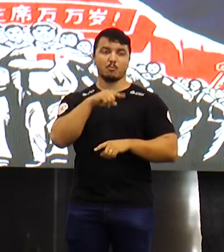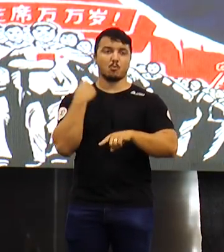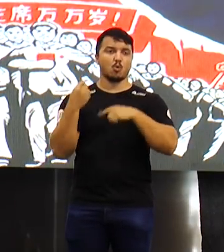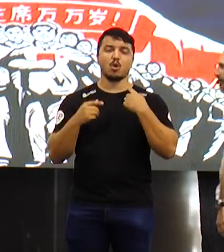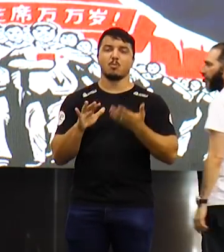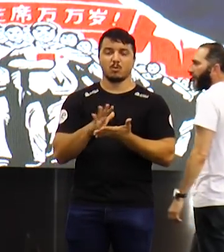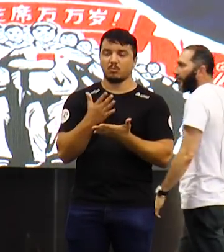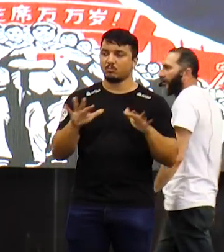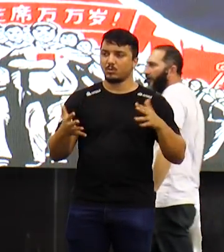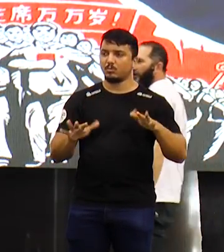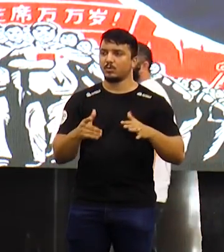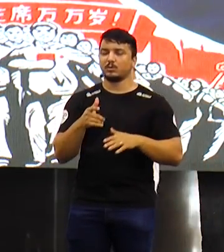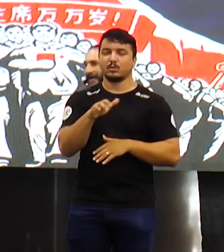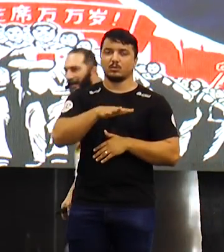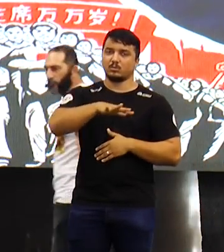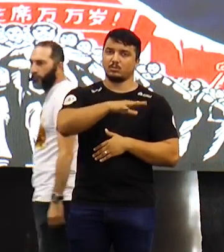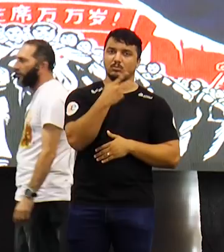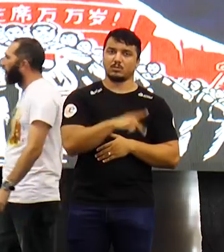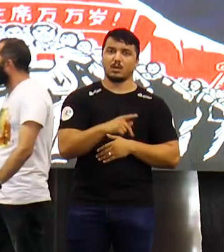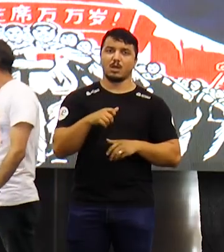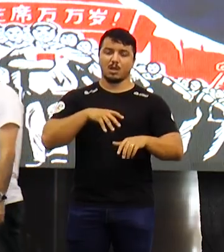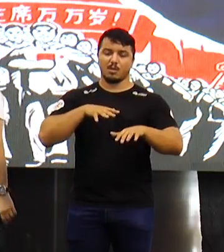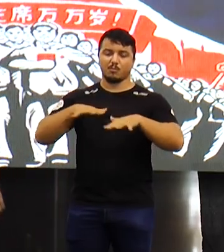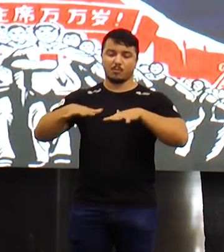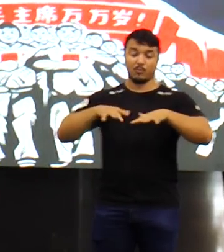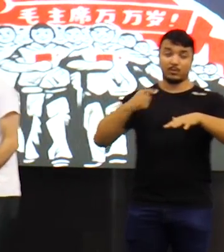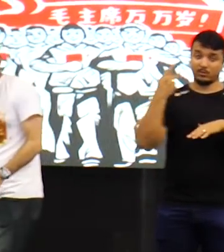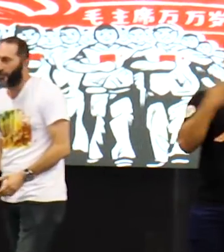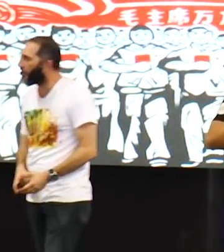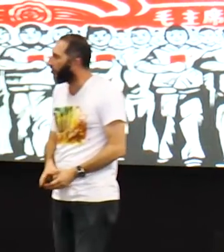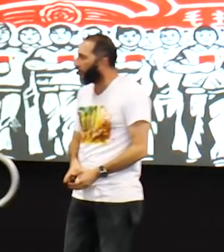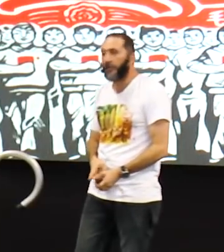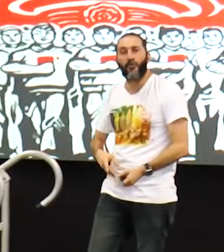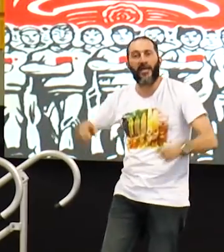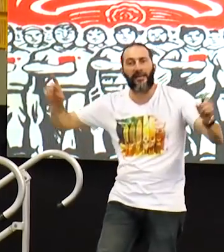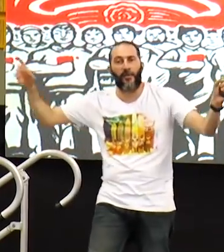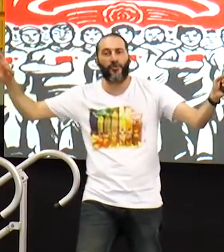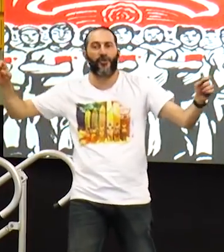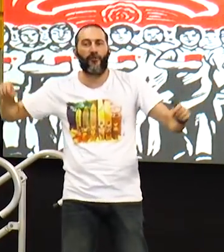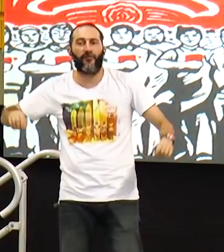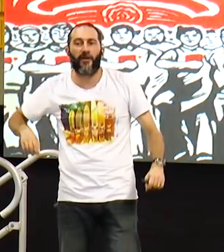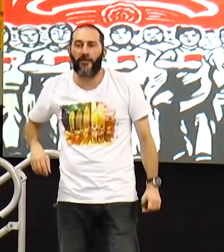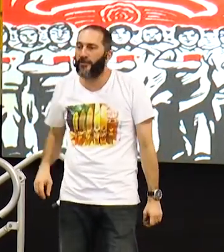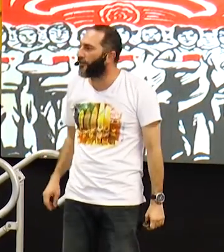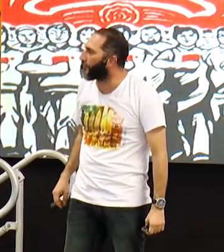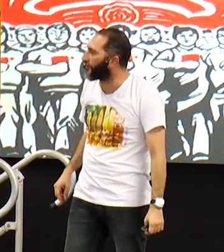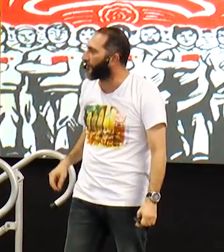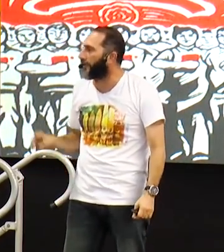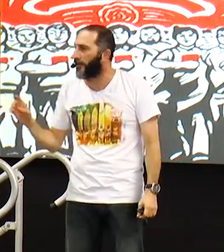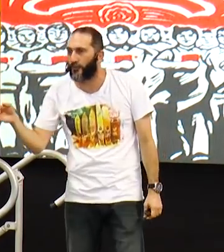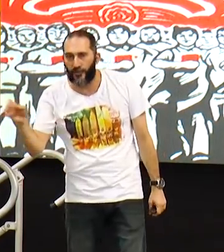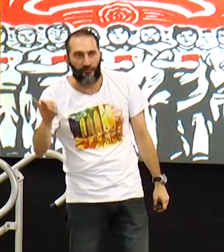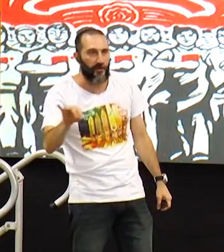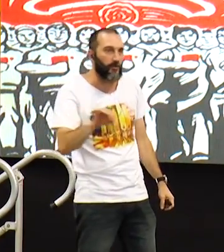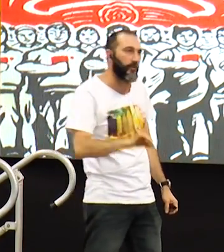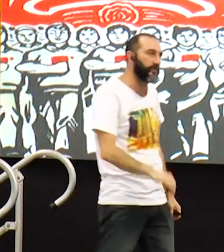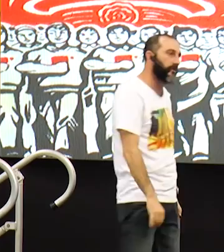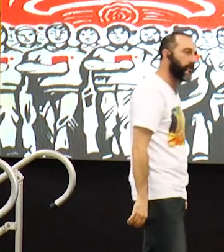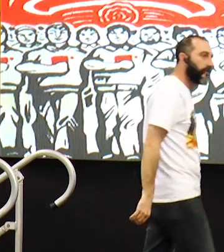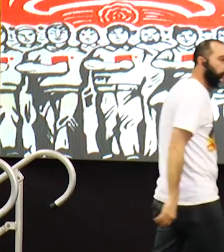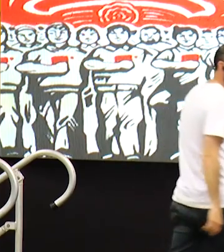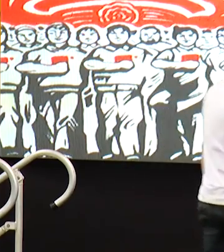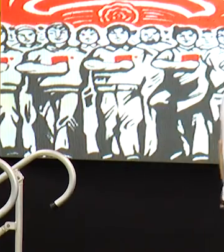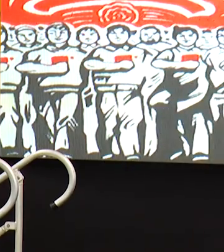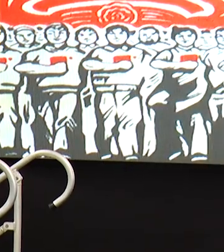vida naquele ato, né, na China. Então, que analogia eu faria, gente? Que analogia eu faria